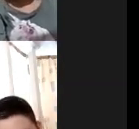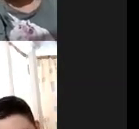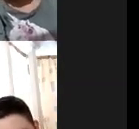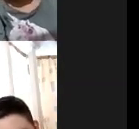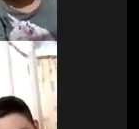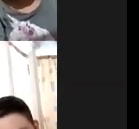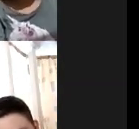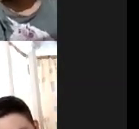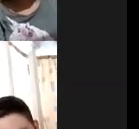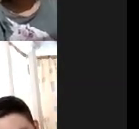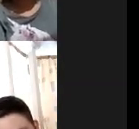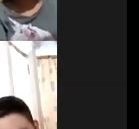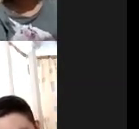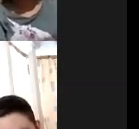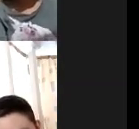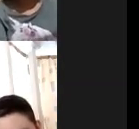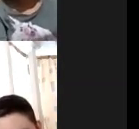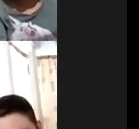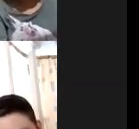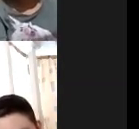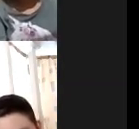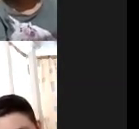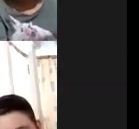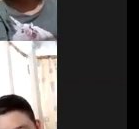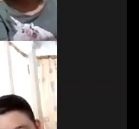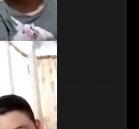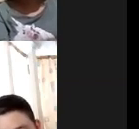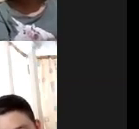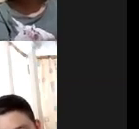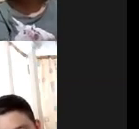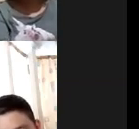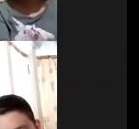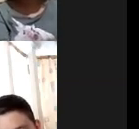oportunidad. Y por echarle tantas ganas. Gracias a ustedes.